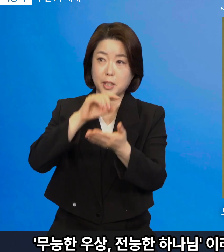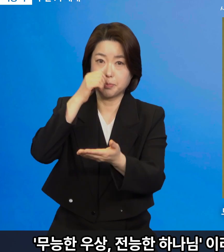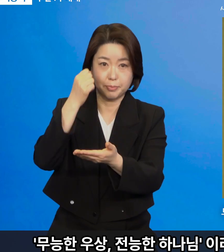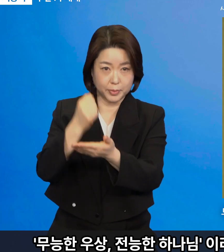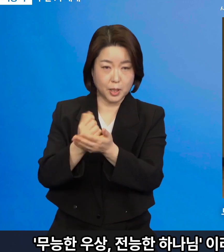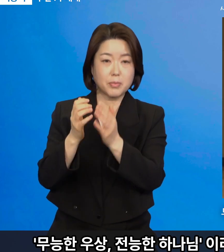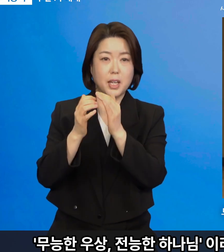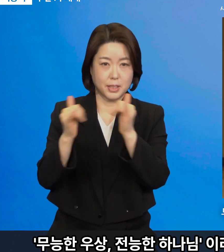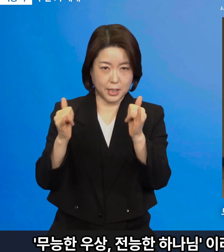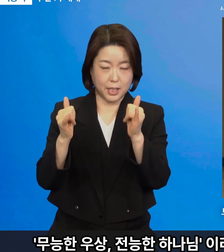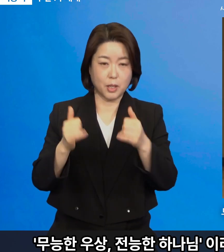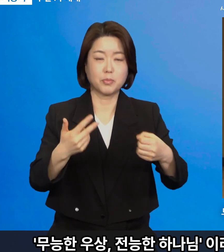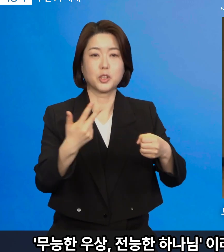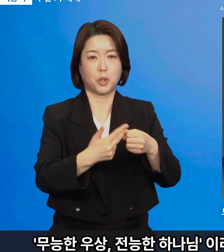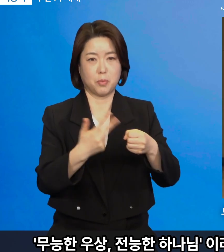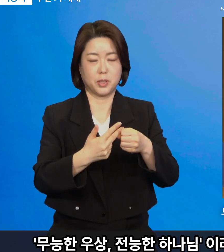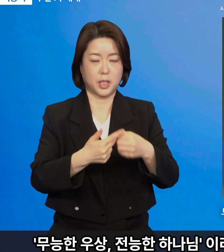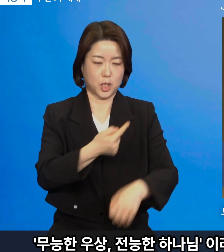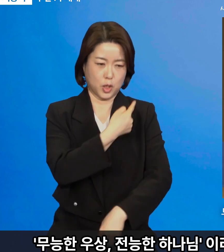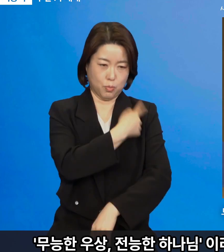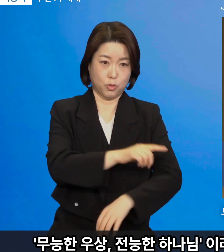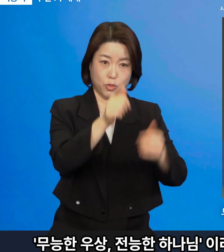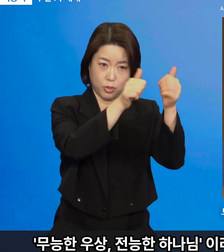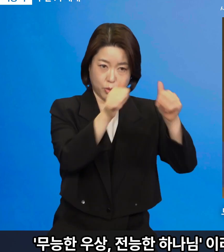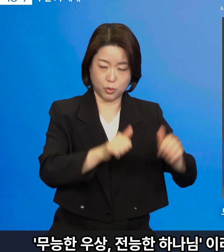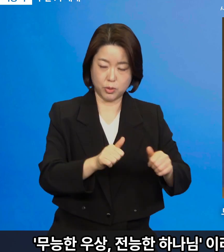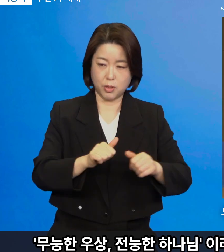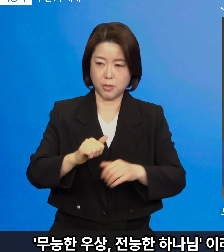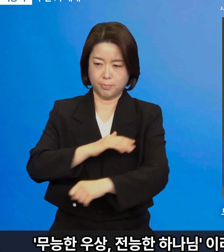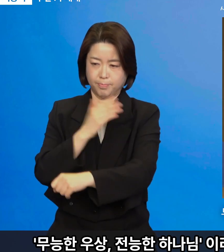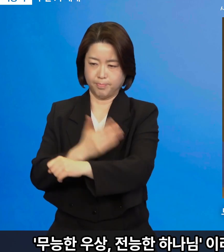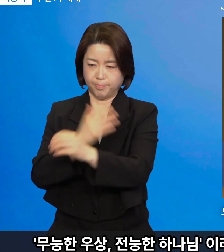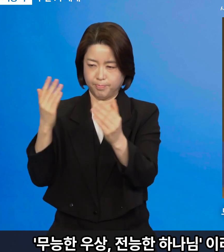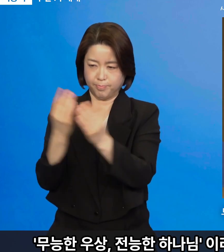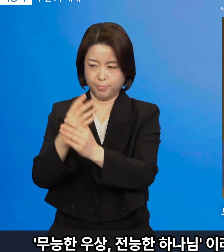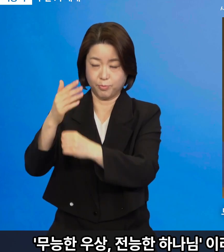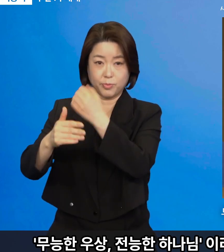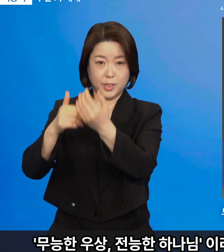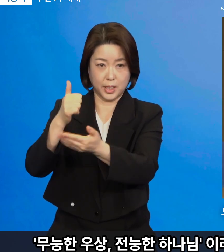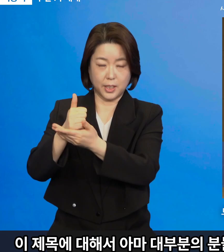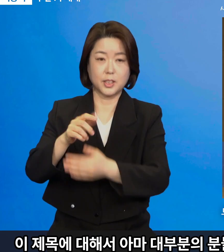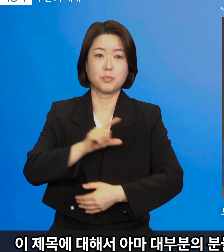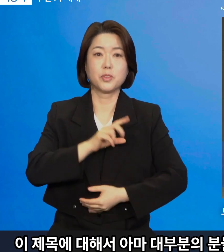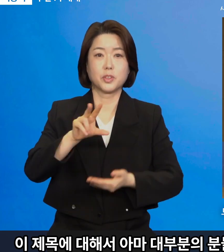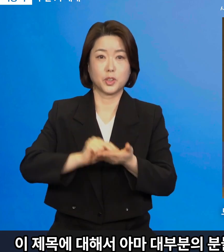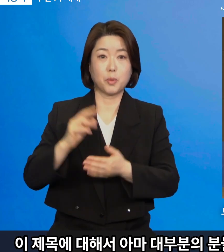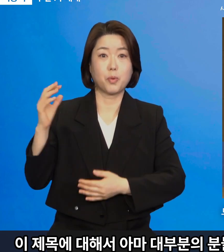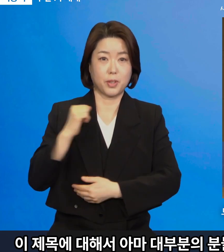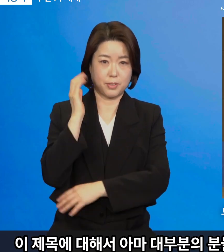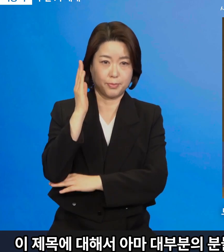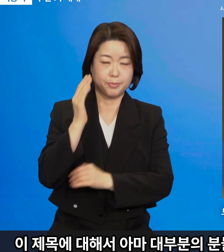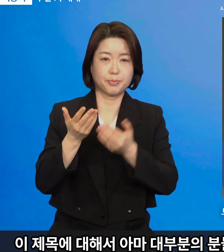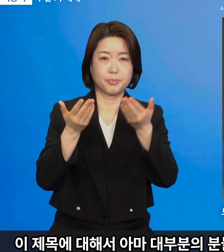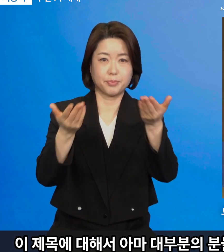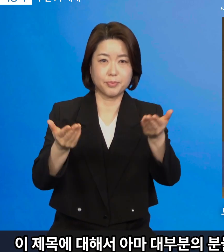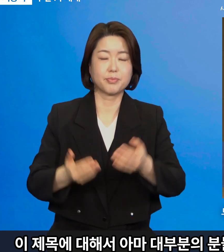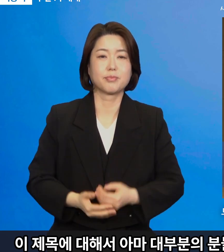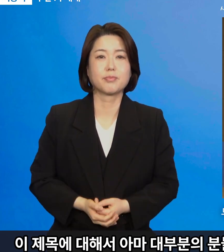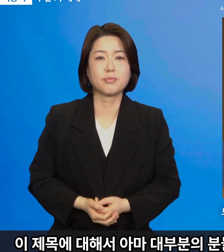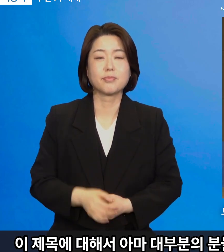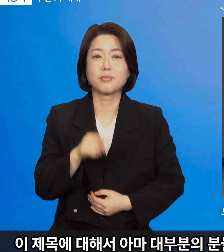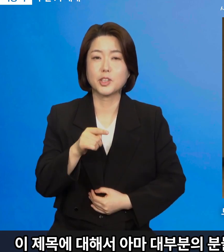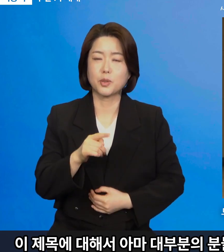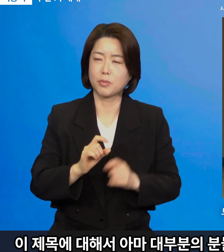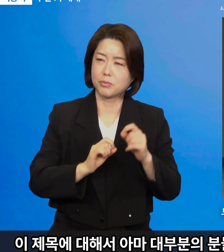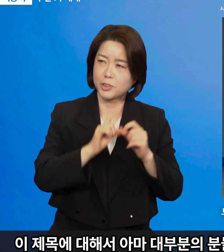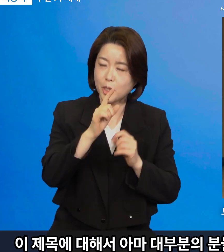7번째입니다. 무능한 우상, 전능한 하나님, 이런 제목의 말씀을 나누겠습니다. 이 제목에 대해서 아마 대부분의